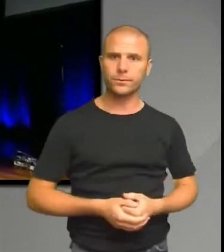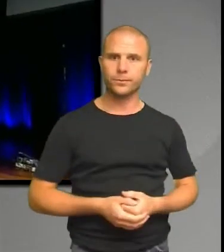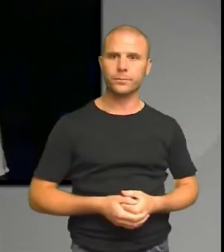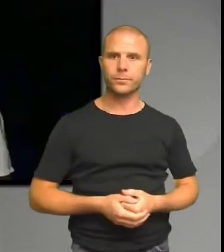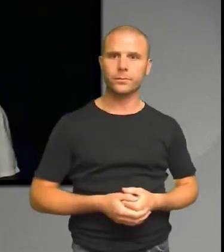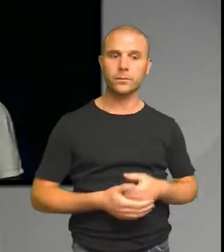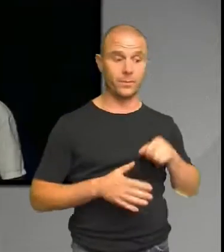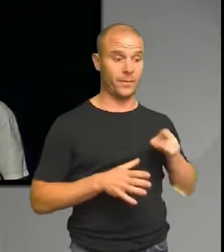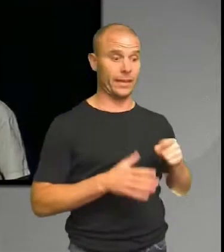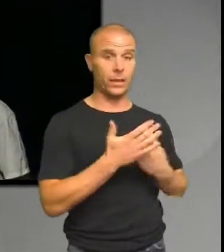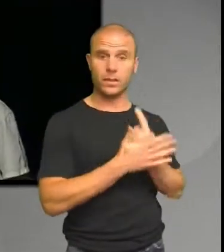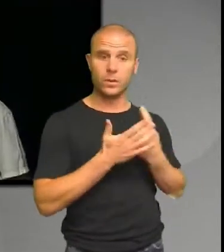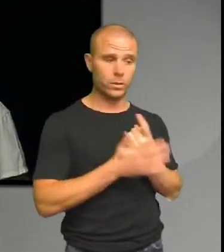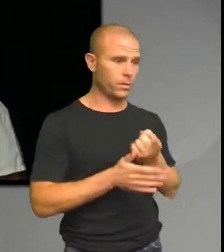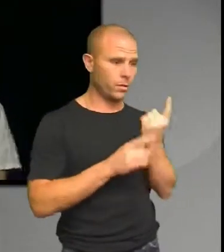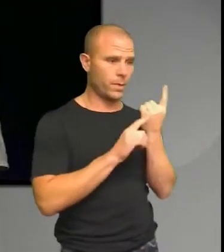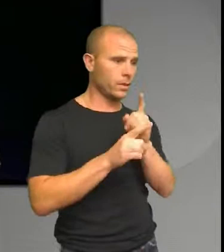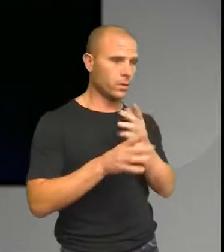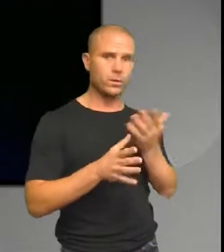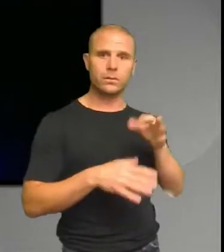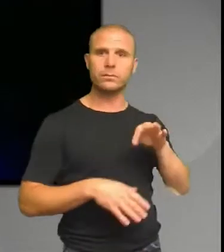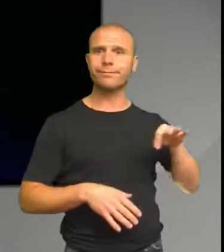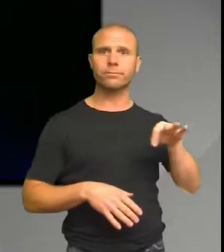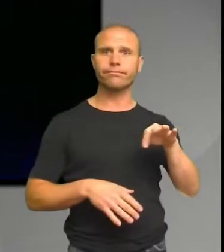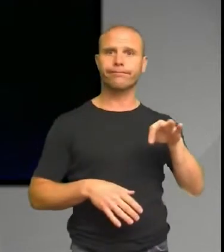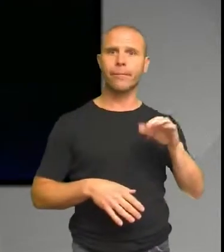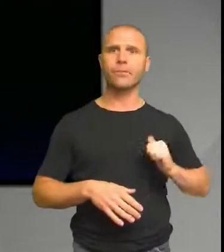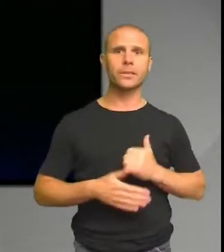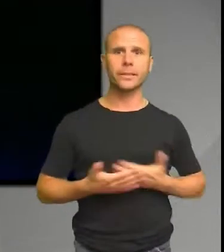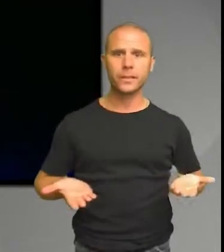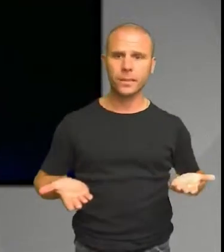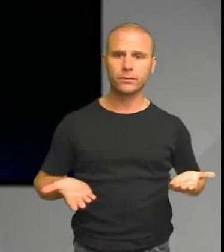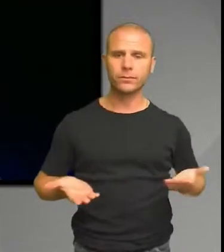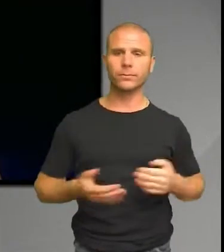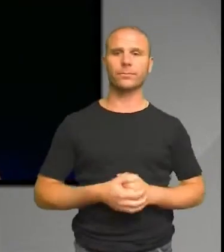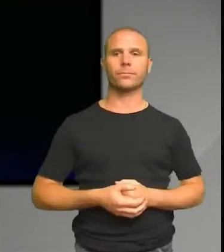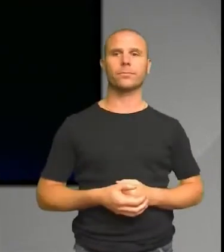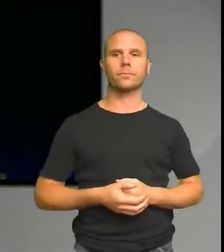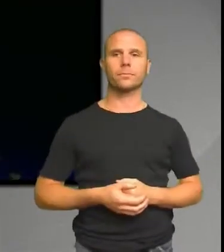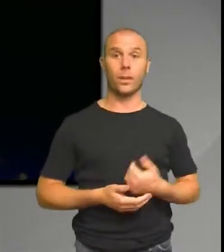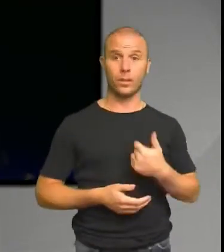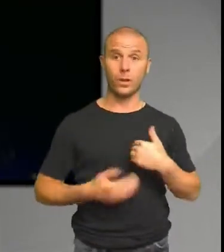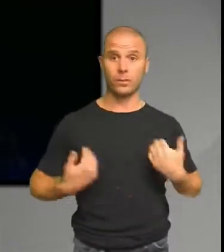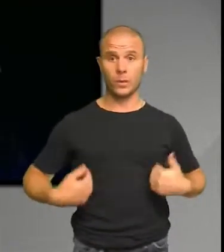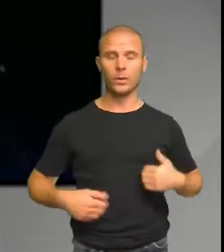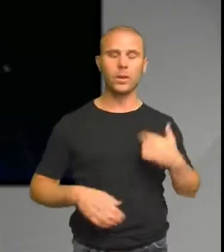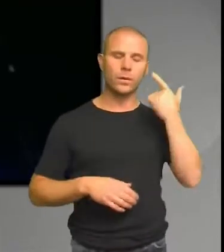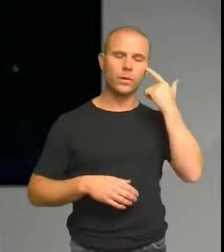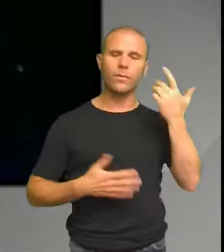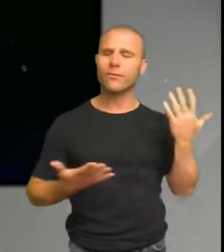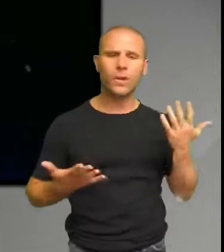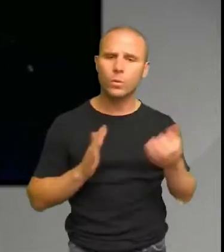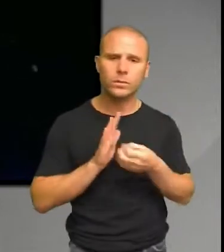Den resurs som dessa människor utgör tas alltså inte tillvara på. Det tror jag beror huvudsakligen